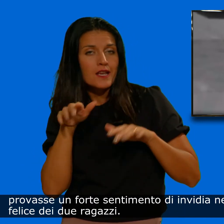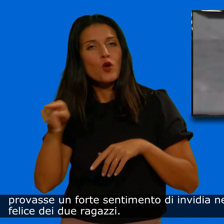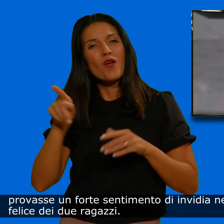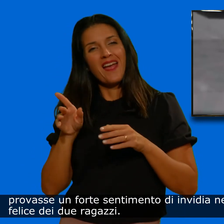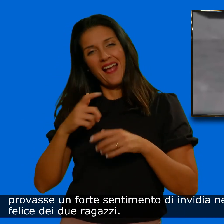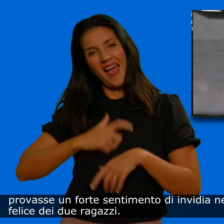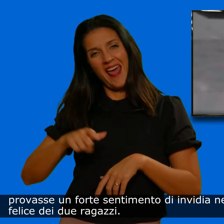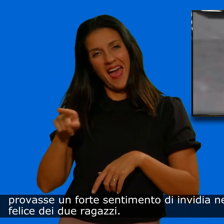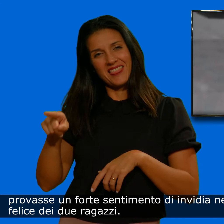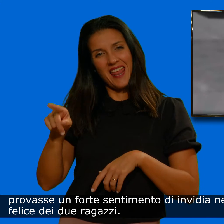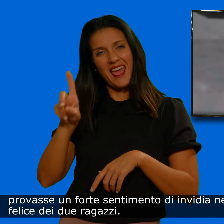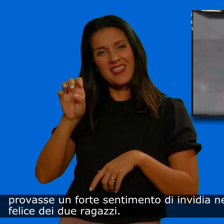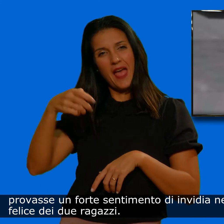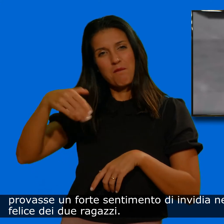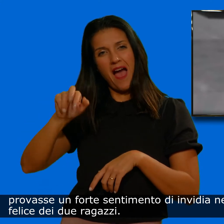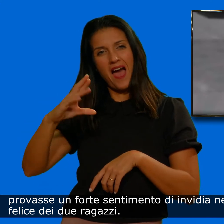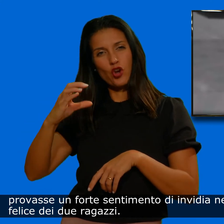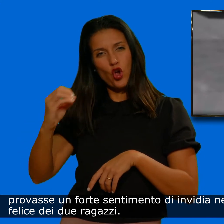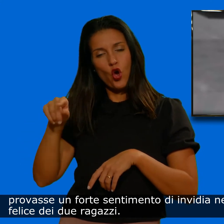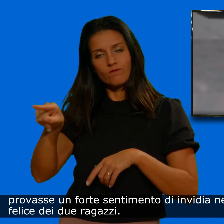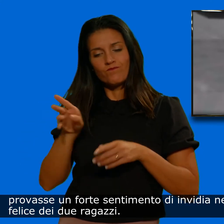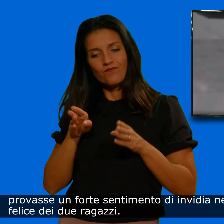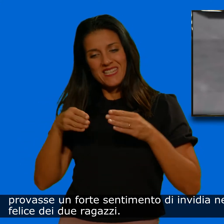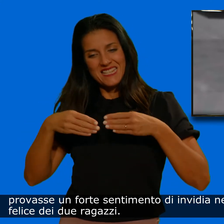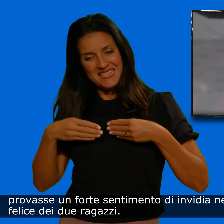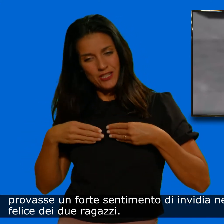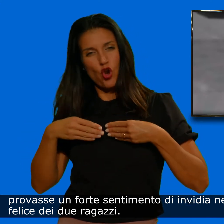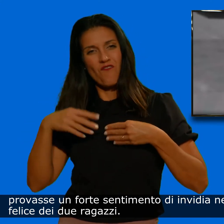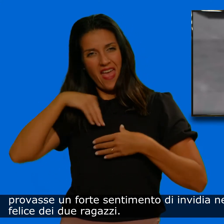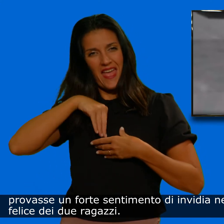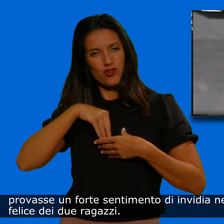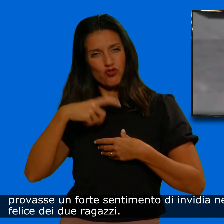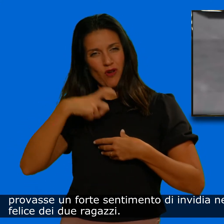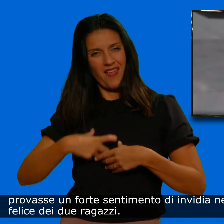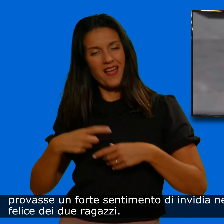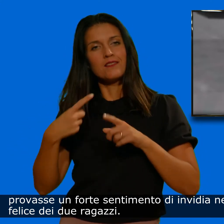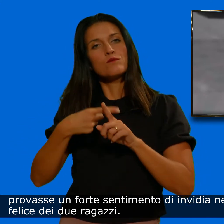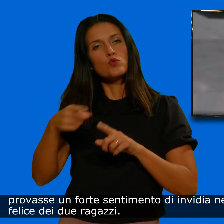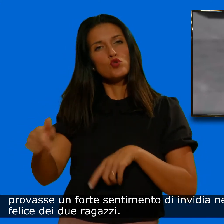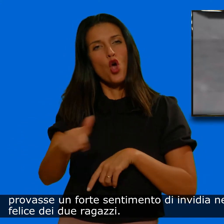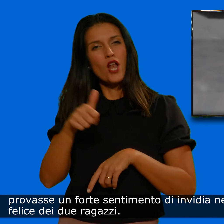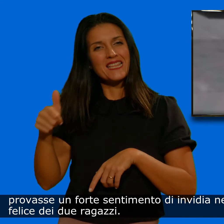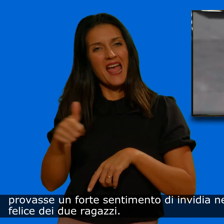provasse un forte sentimento di invidia nei confronti della vita felice dei due ragazzi